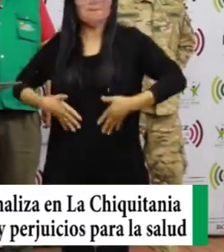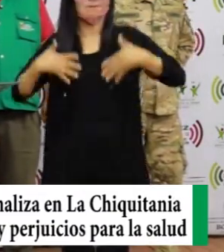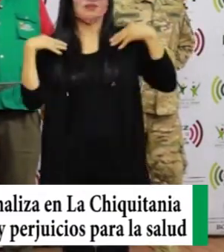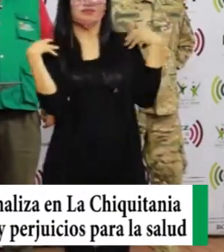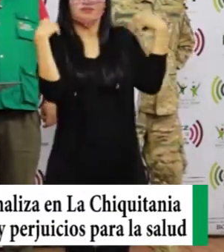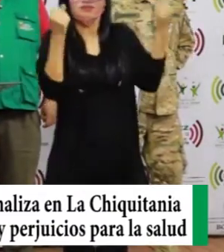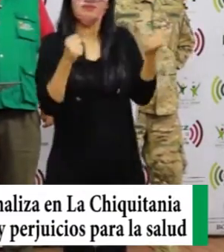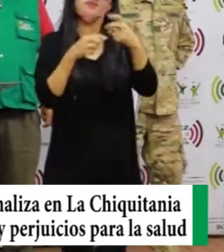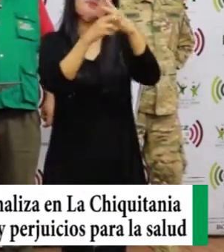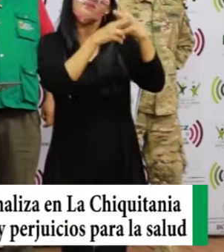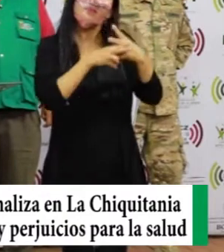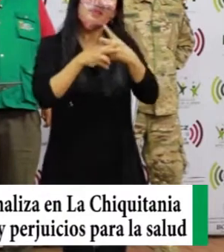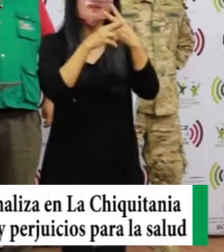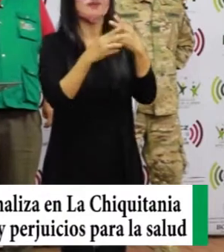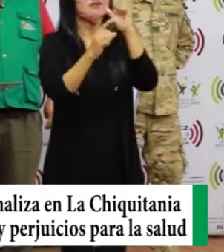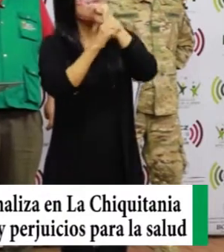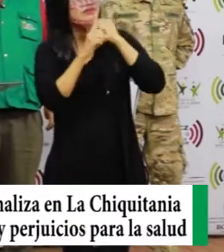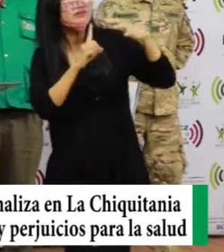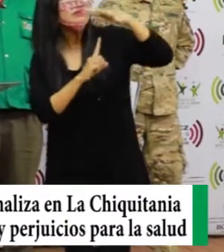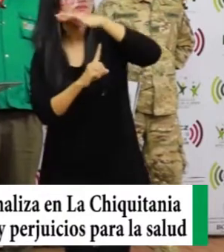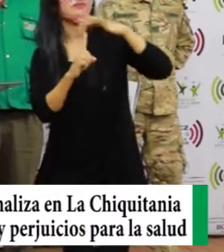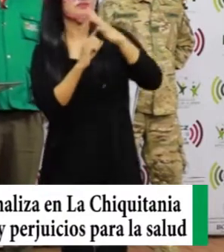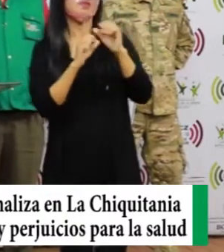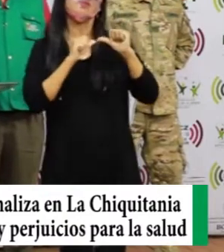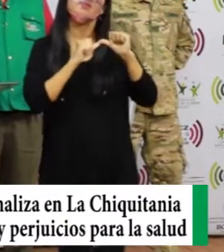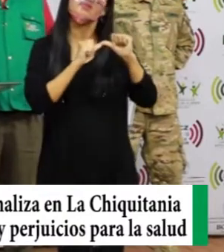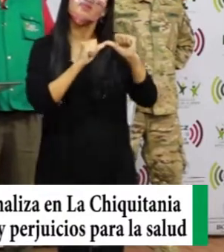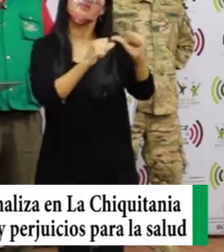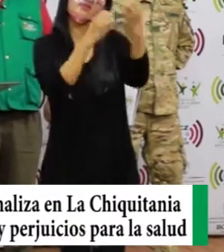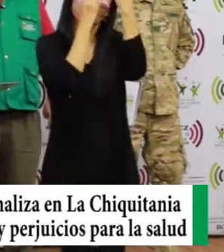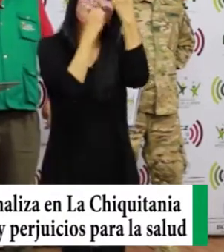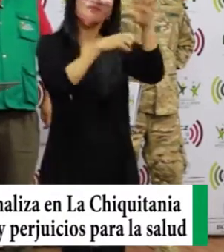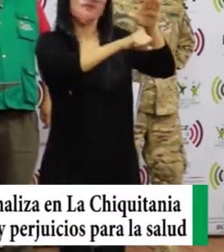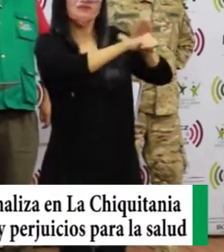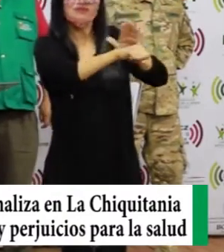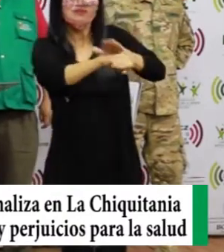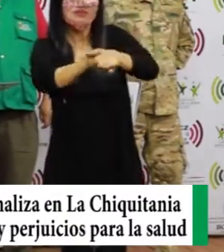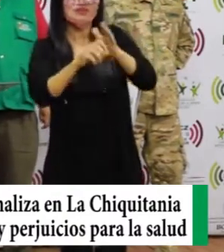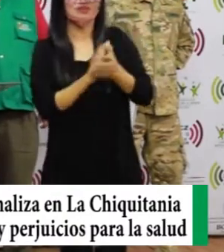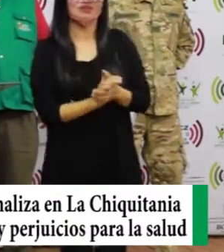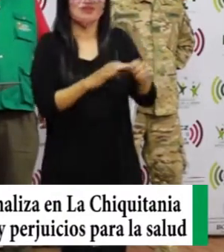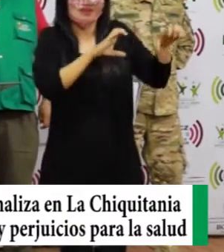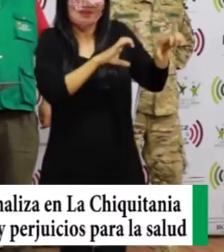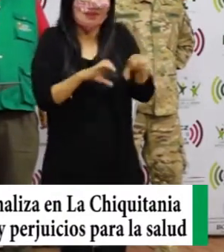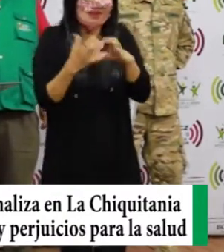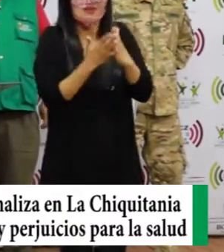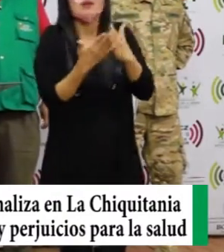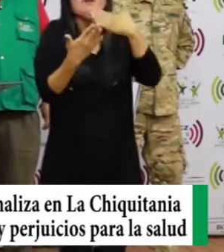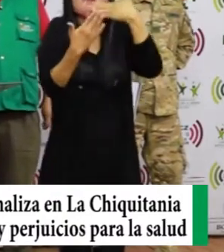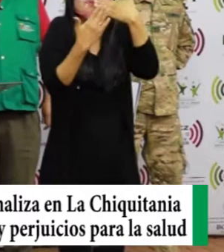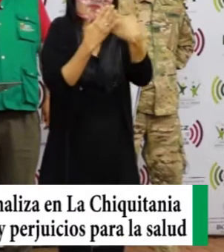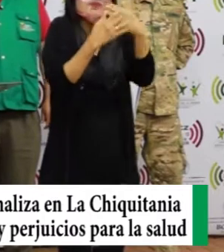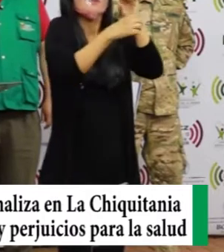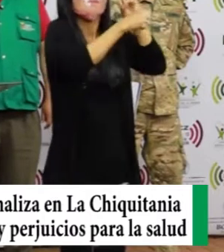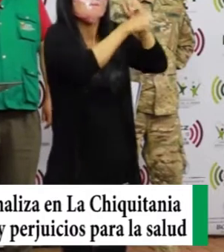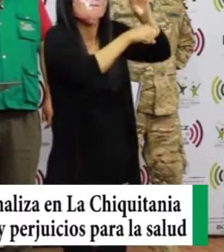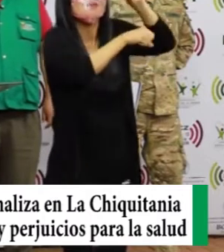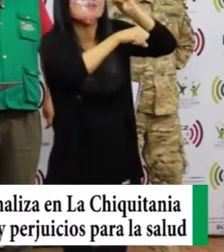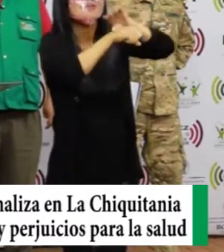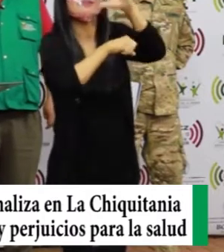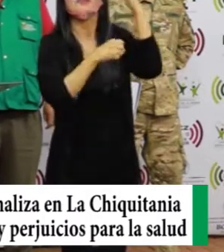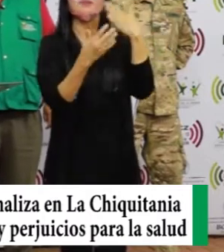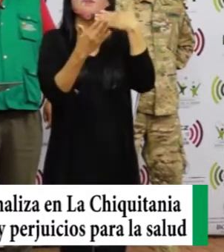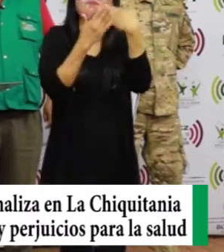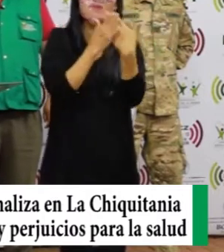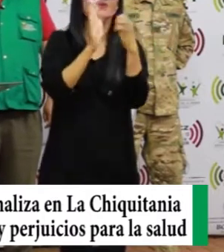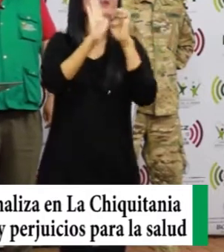salud. Cuidemos la situación, mantengamos la alerta, hagamos un buen mensaje, hagamos un